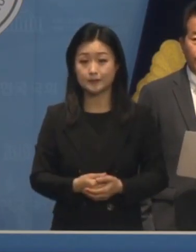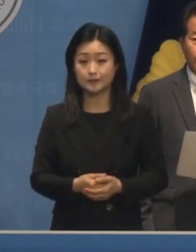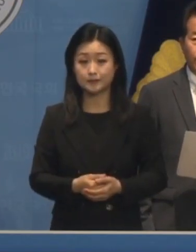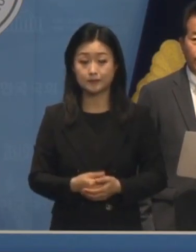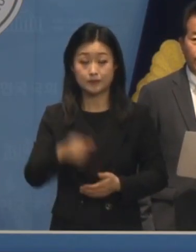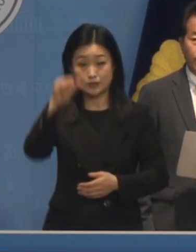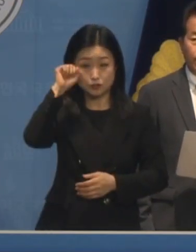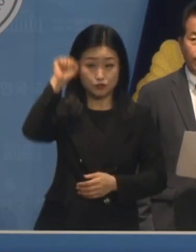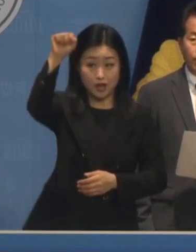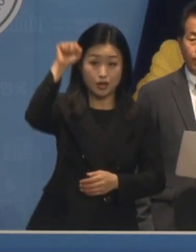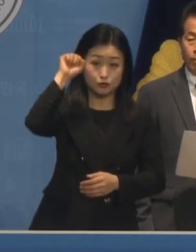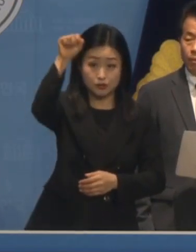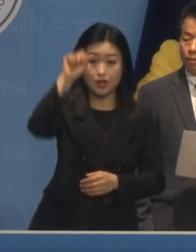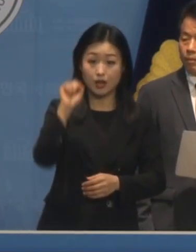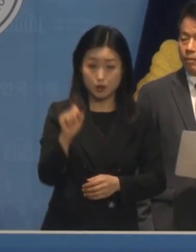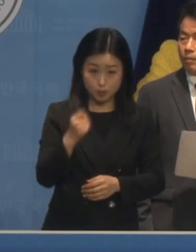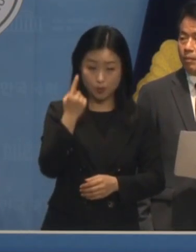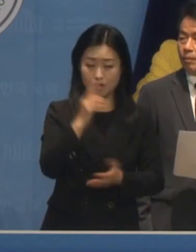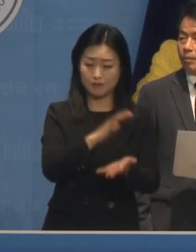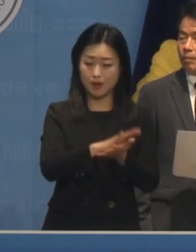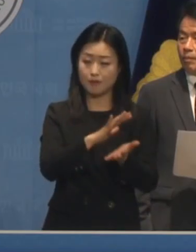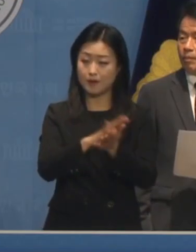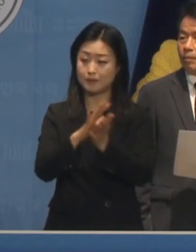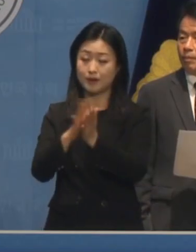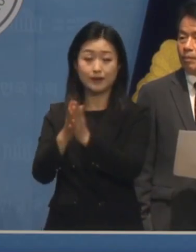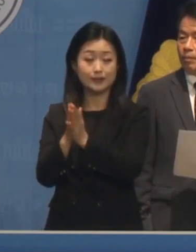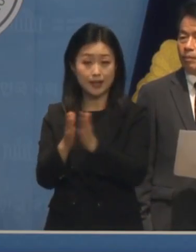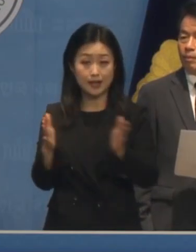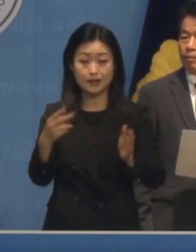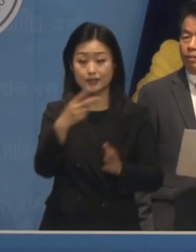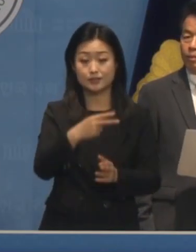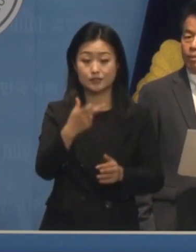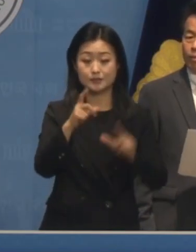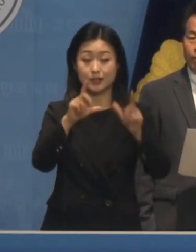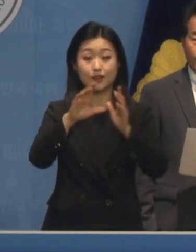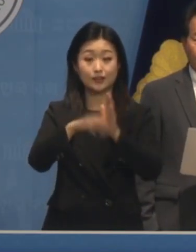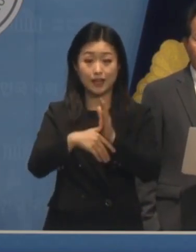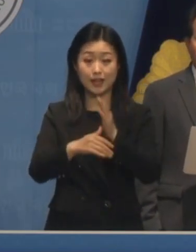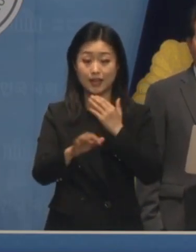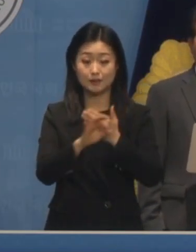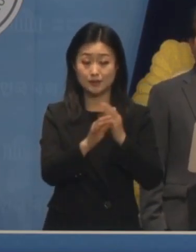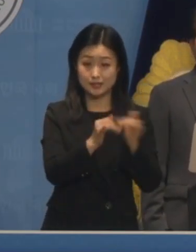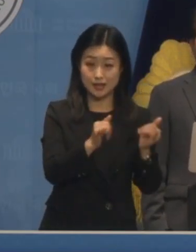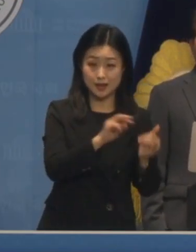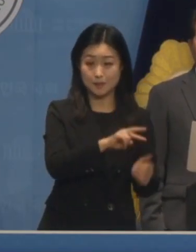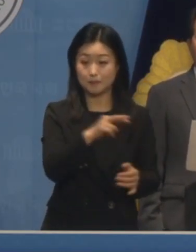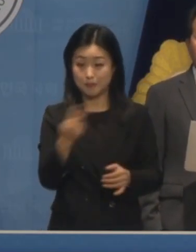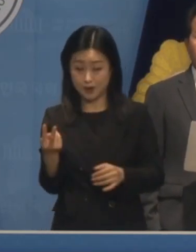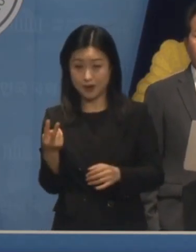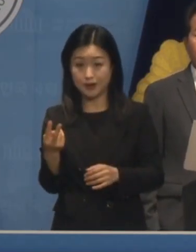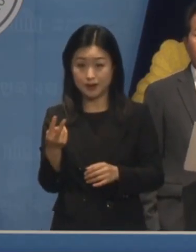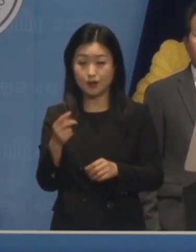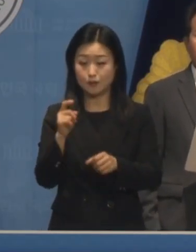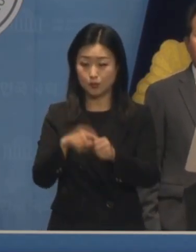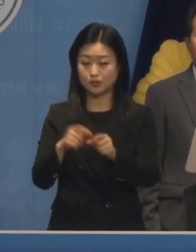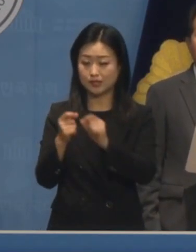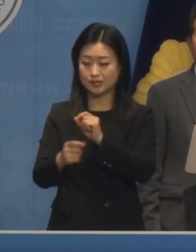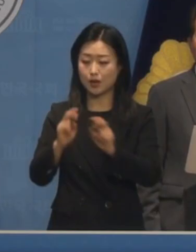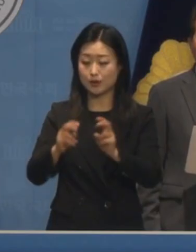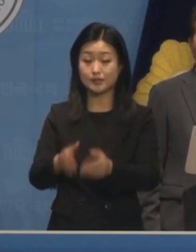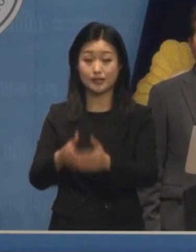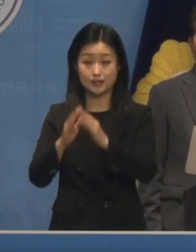투쟁으로 인천공항을 바꿔왔습니다 2017년 공공부분 비정규직 전환 대책으로 자회사가 설립된 후